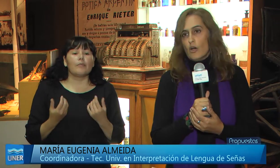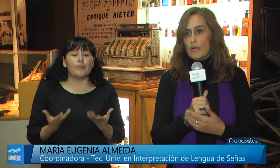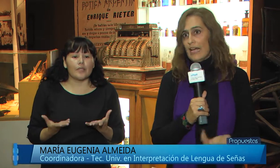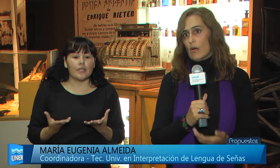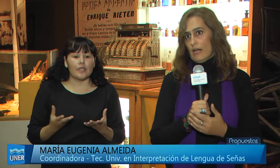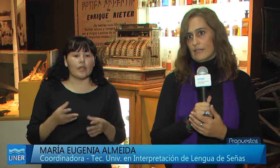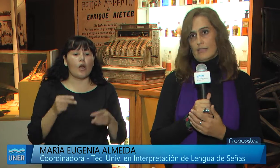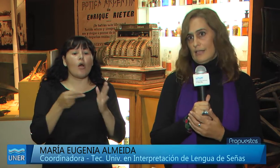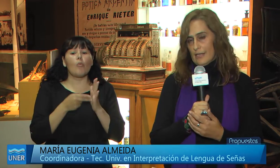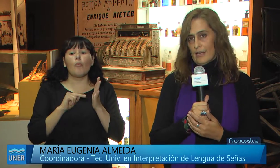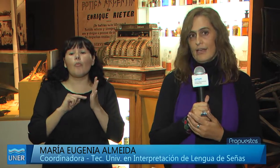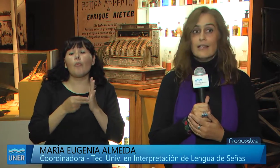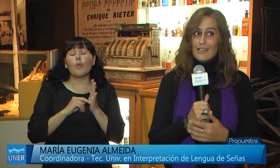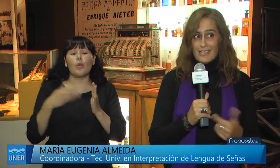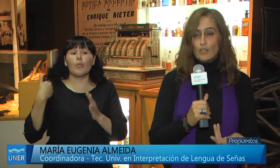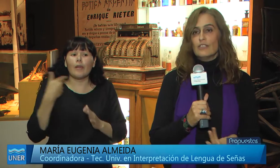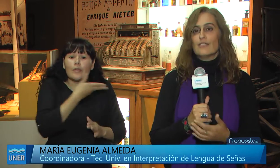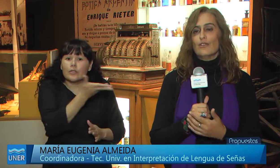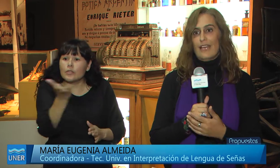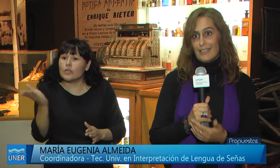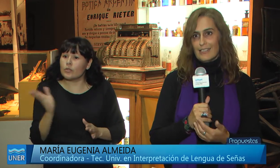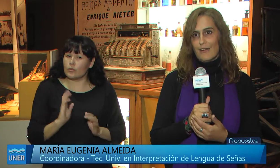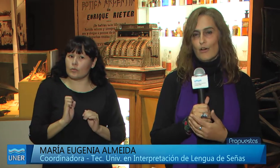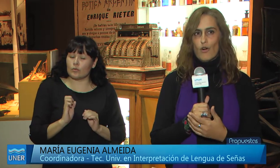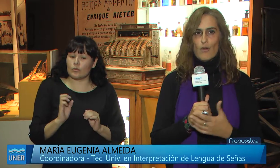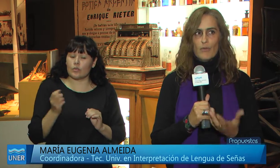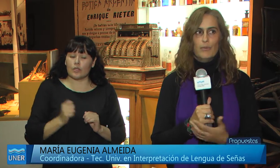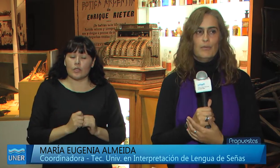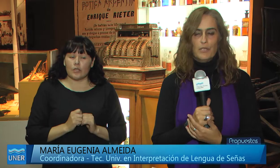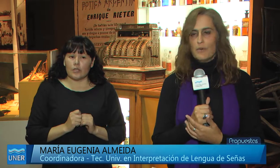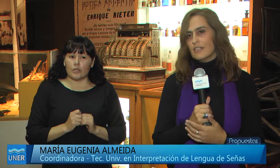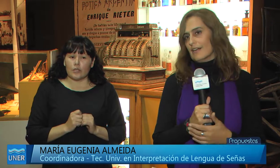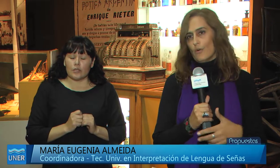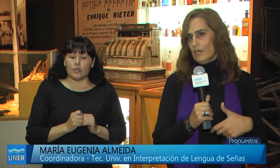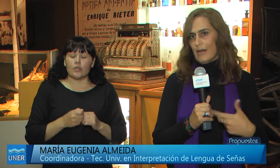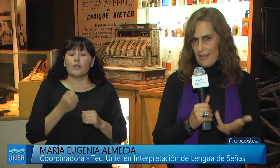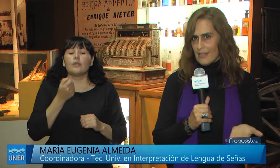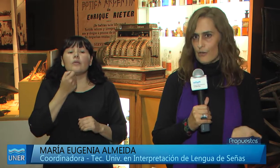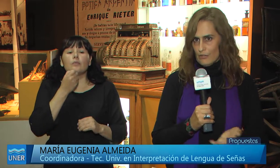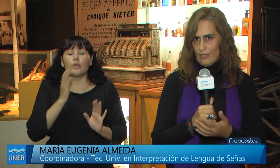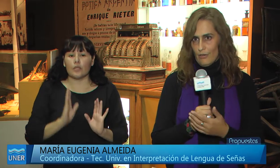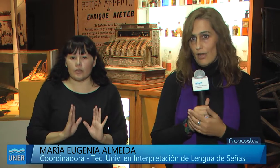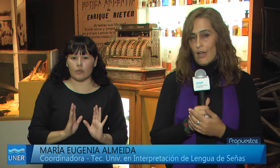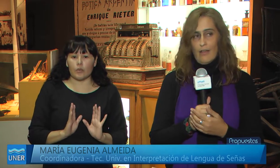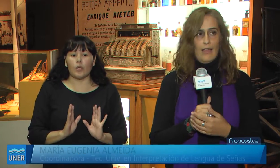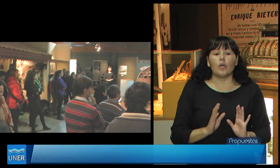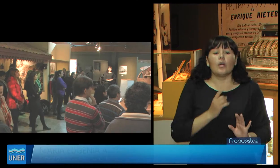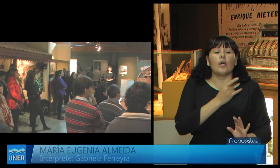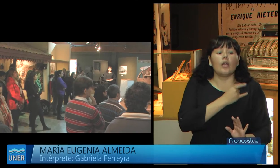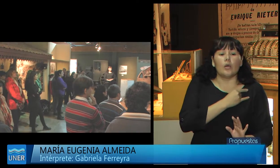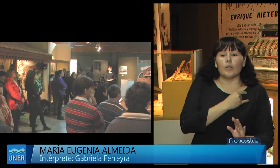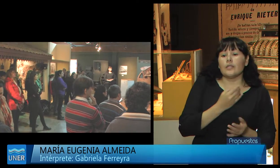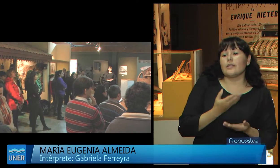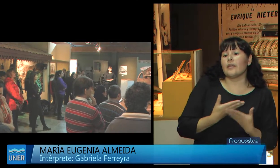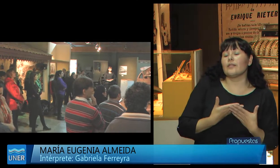de las comunidades a las cuales se dirige. En ese contexto, este trabajo como que podríamos decir que reúne varias de esas cosas, ¿no?